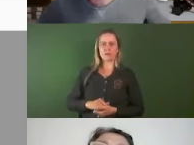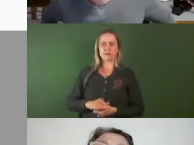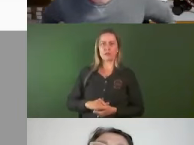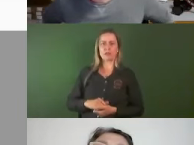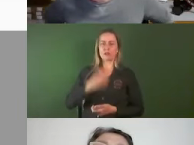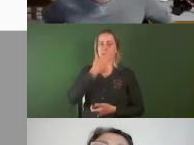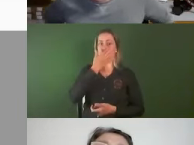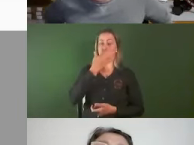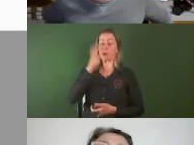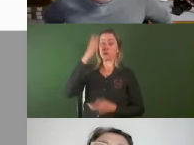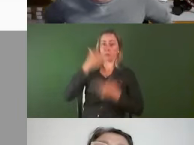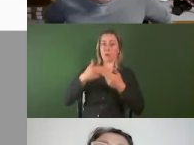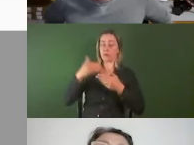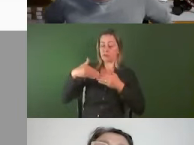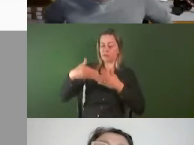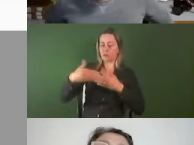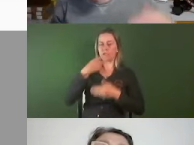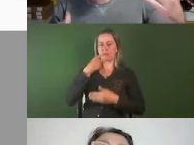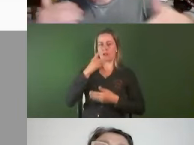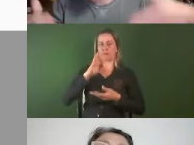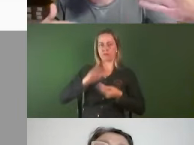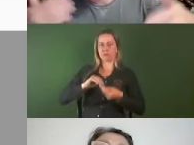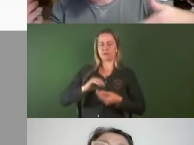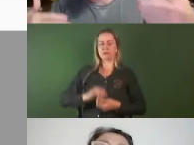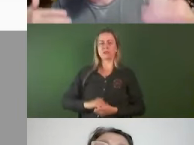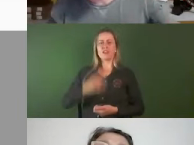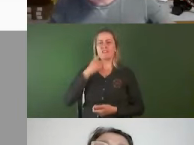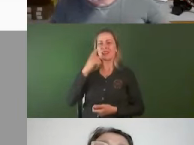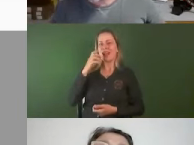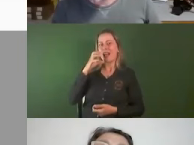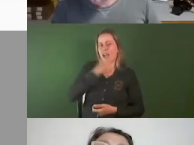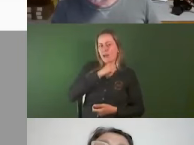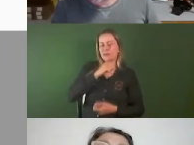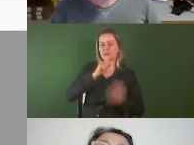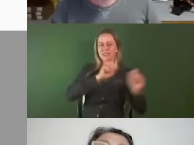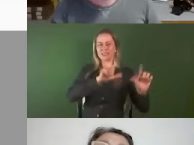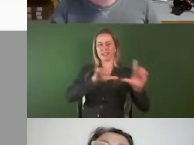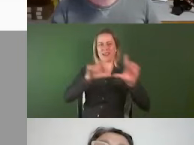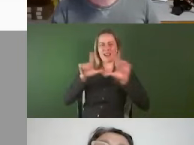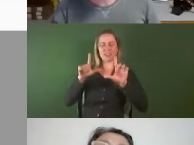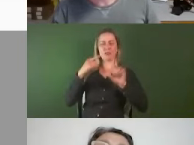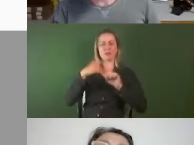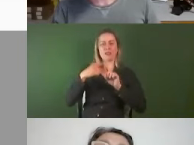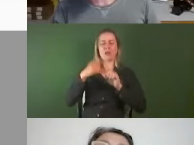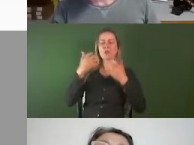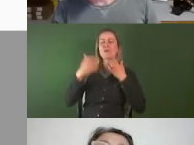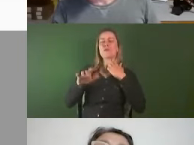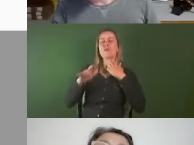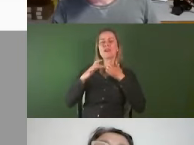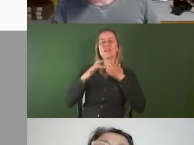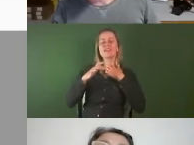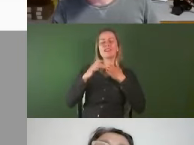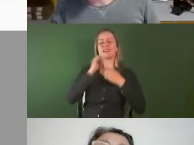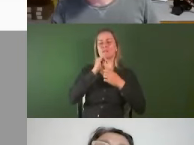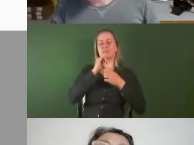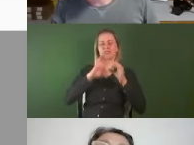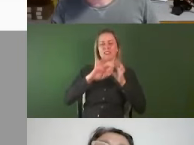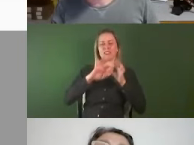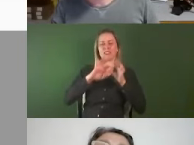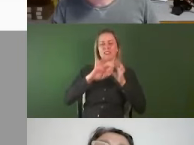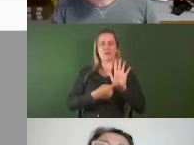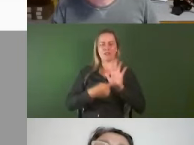pouquinho mais para frente. Eu estou passando rápido aqui pelos slides, porque realmente eu não quero deixar de mostrar